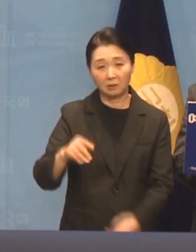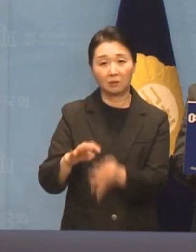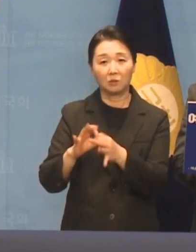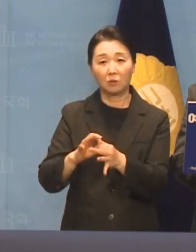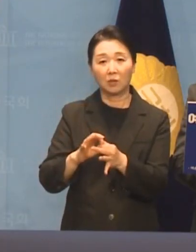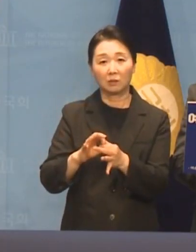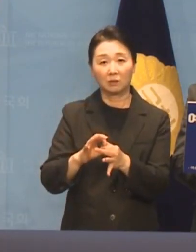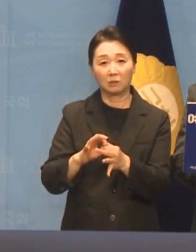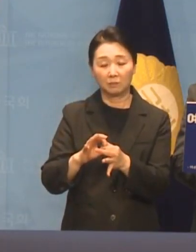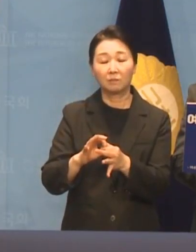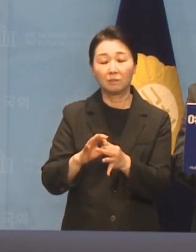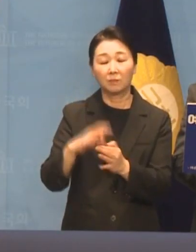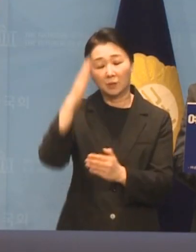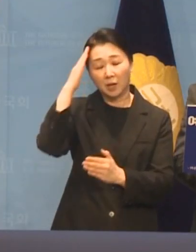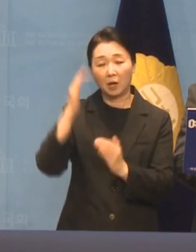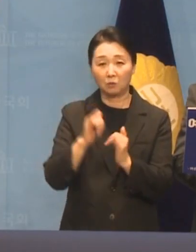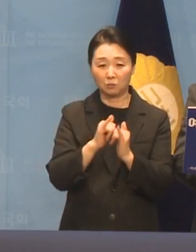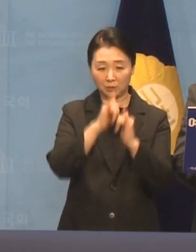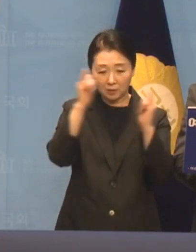한국현대사회학 발기인입니다.